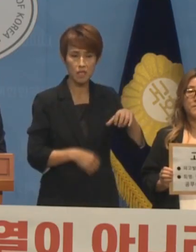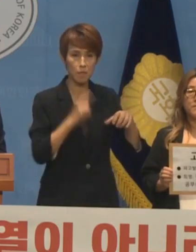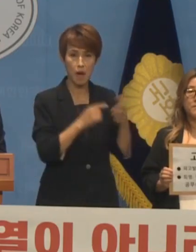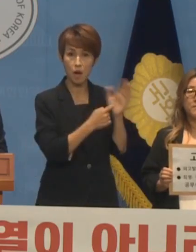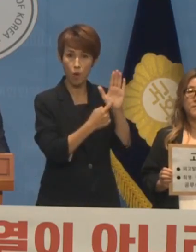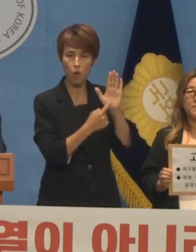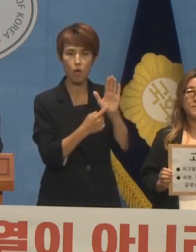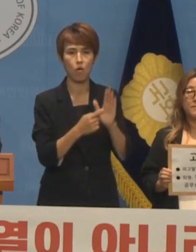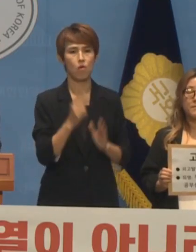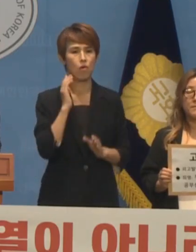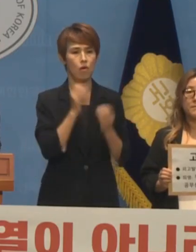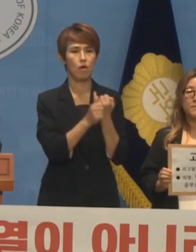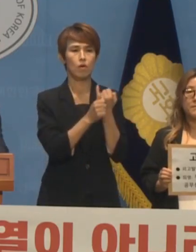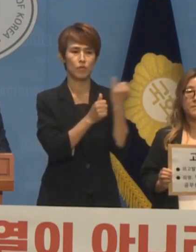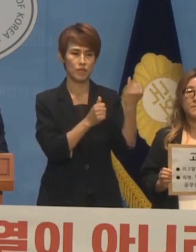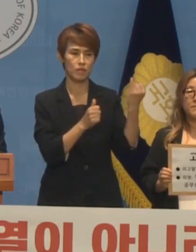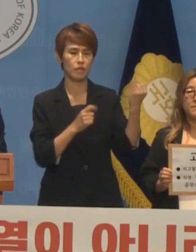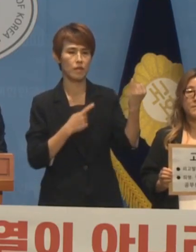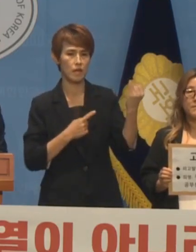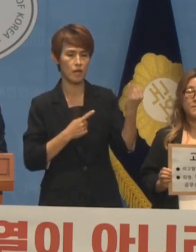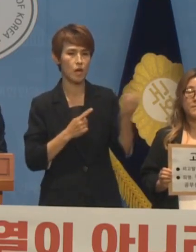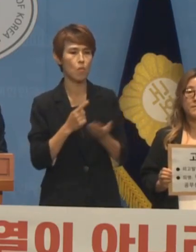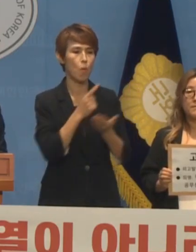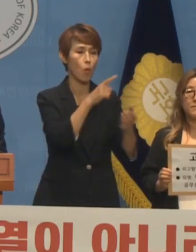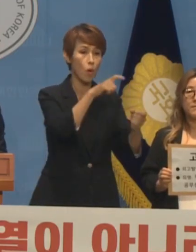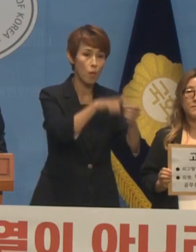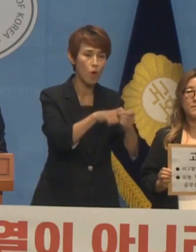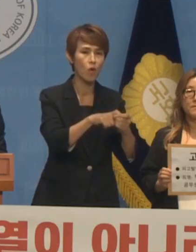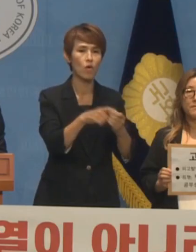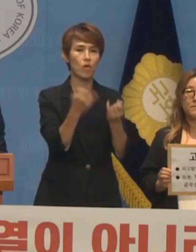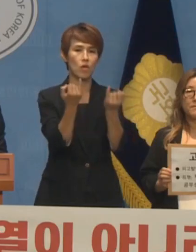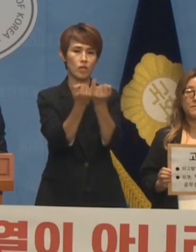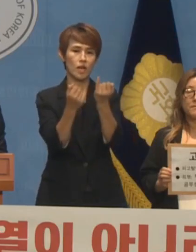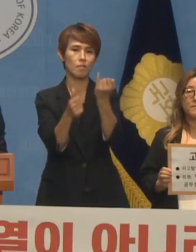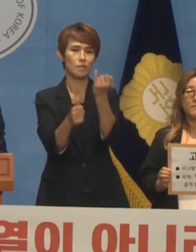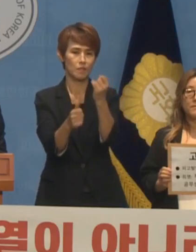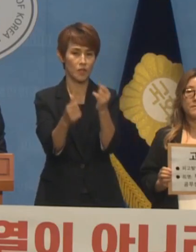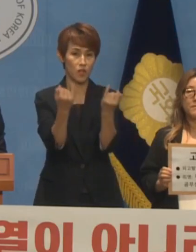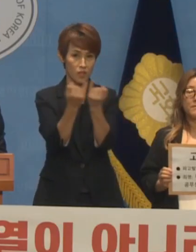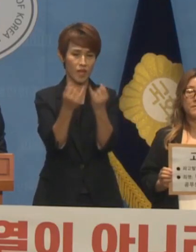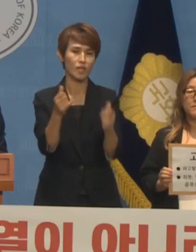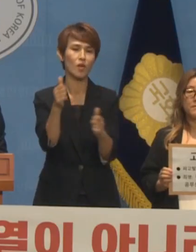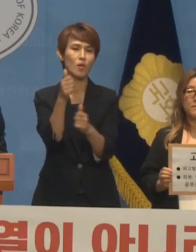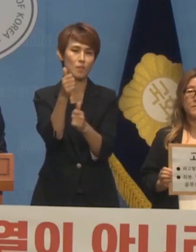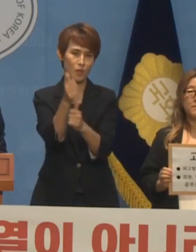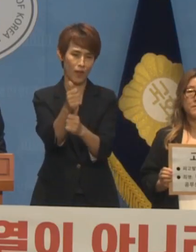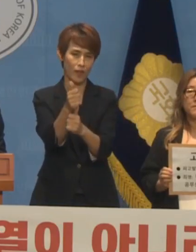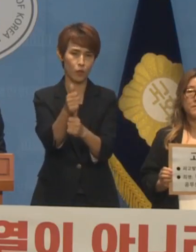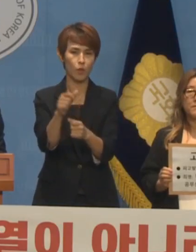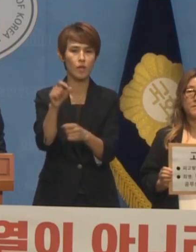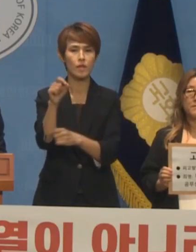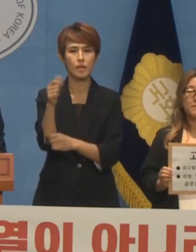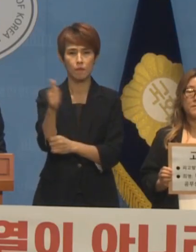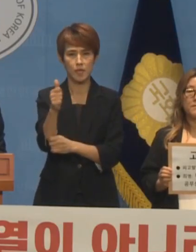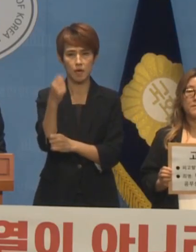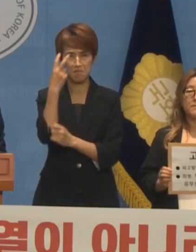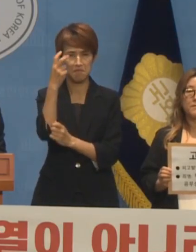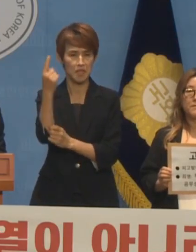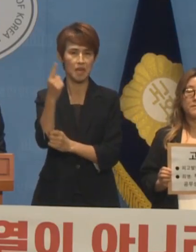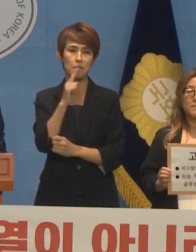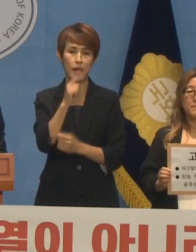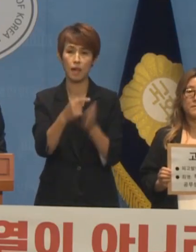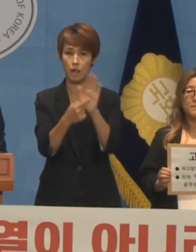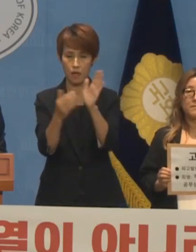영부인 김건희에게 보고하기 위해 대기하던 여비서관들과 남자 경호원이었다고 국민에게 해명한 바